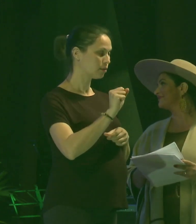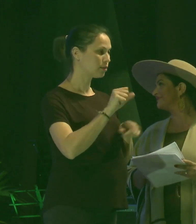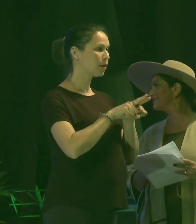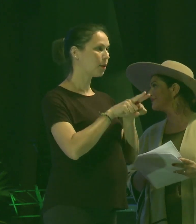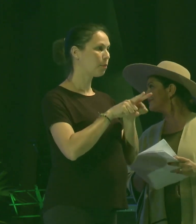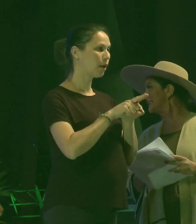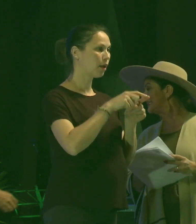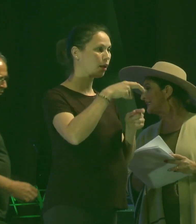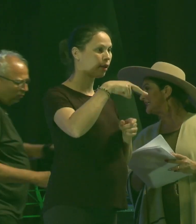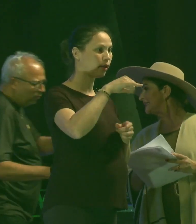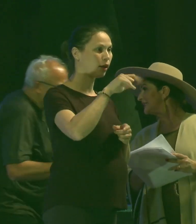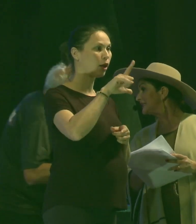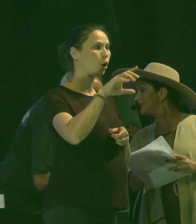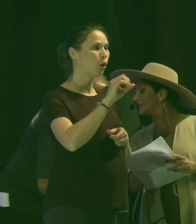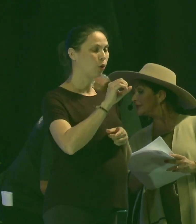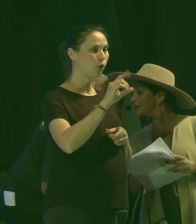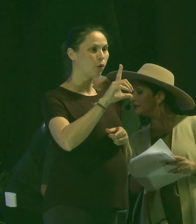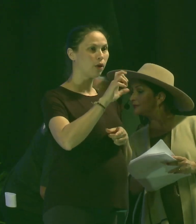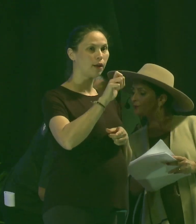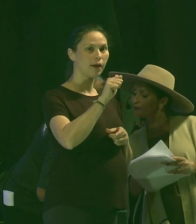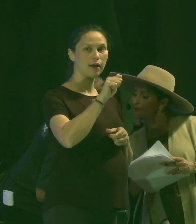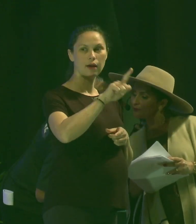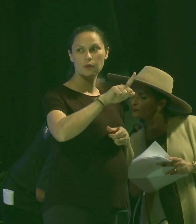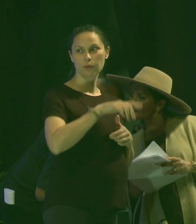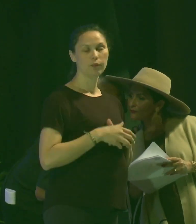por gentileza.